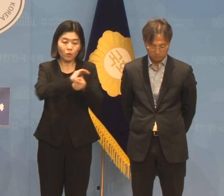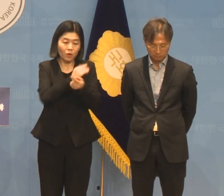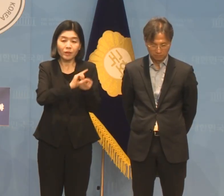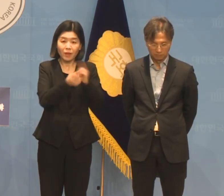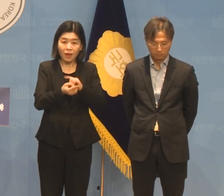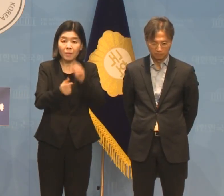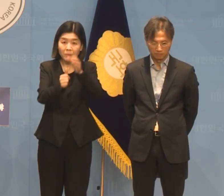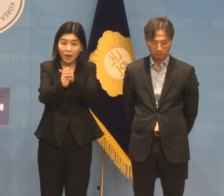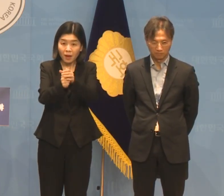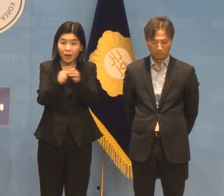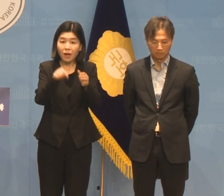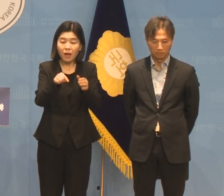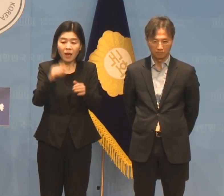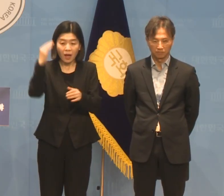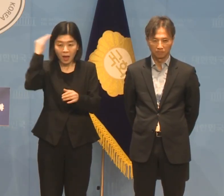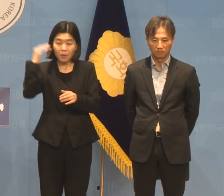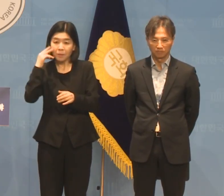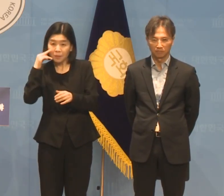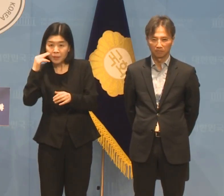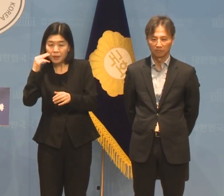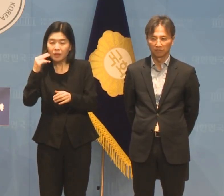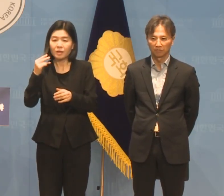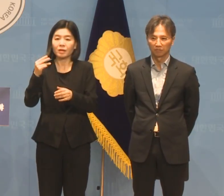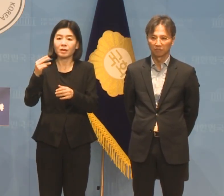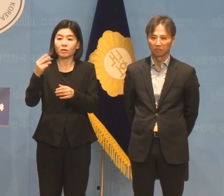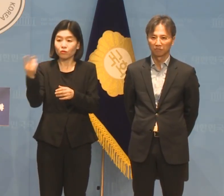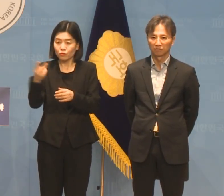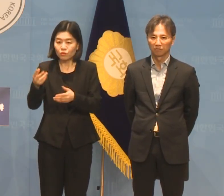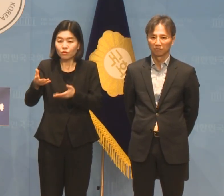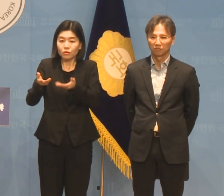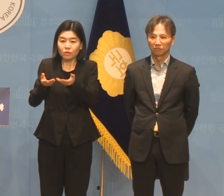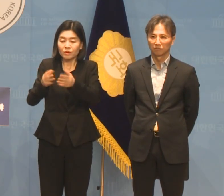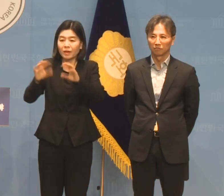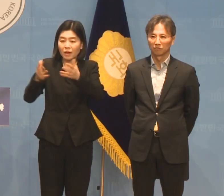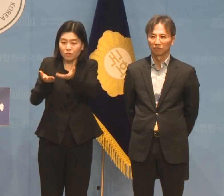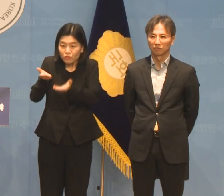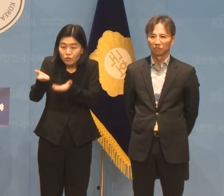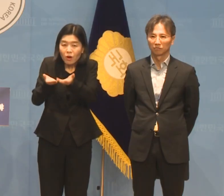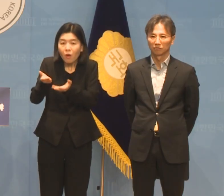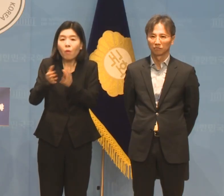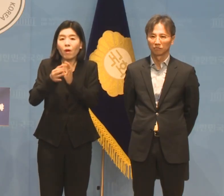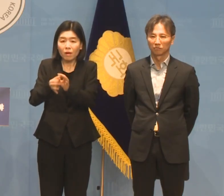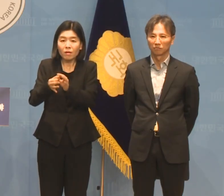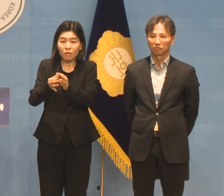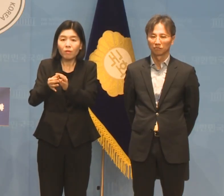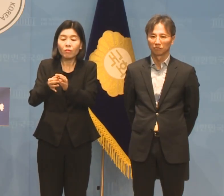특히 한미 통상 압력이나 그 외 여러 가지 부분에서의